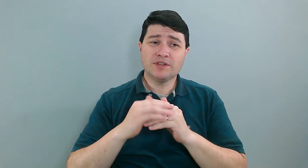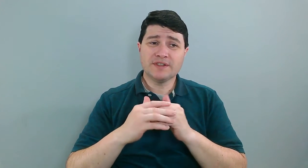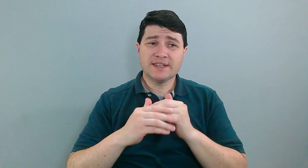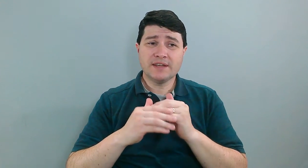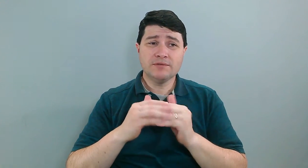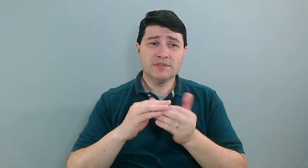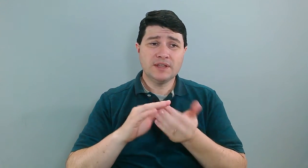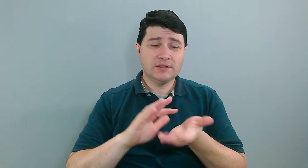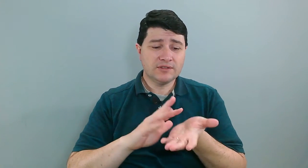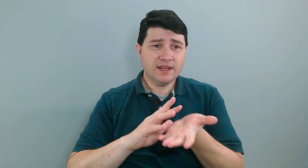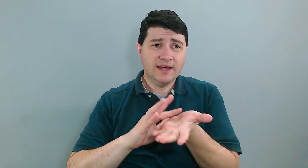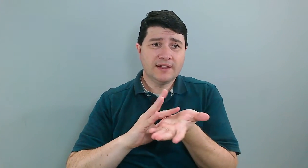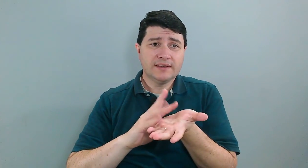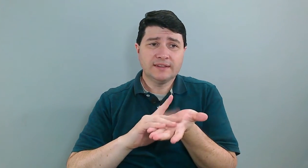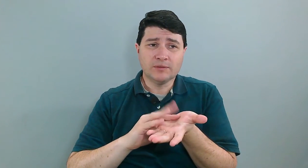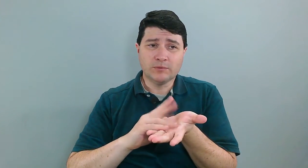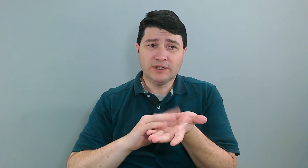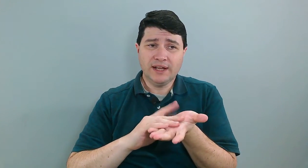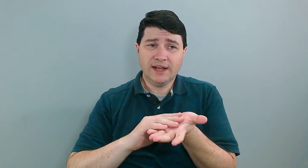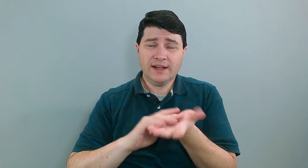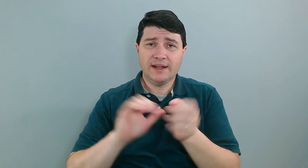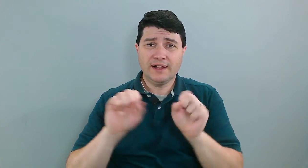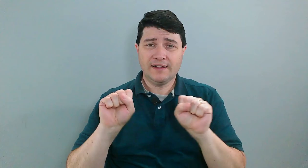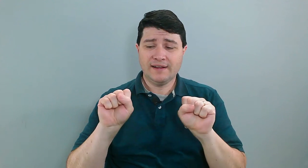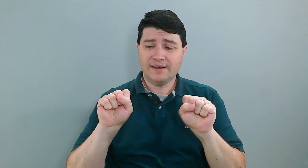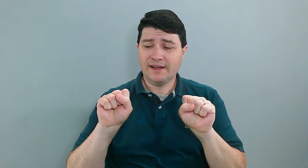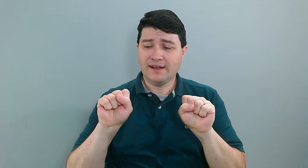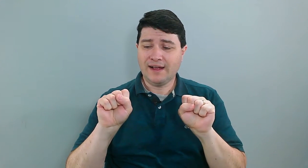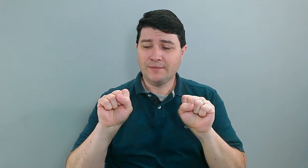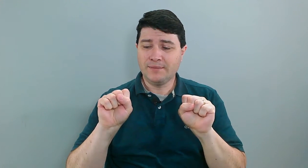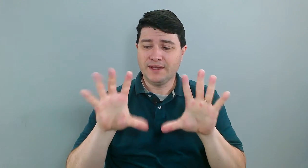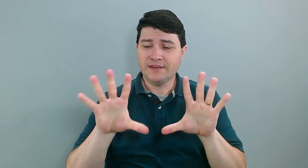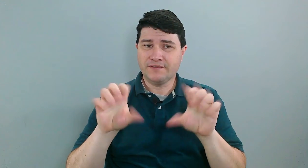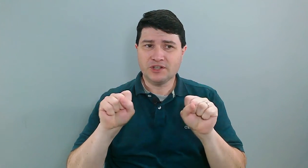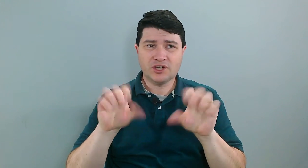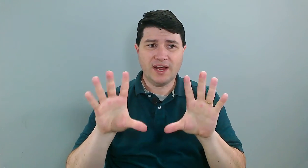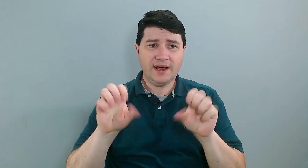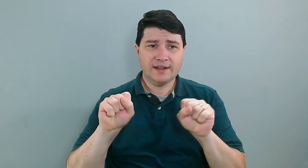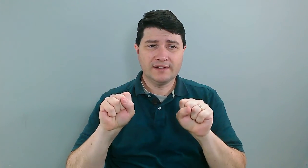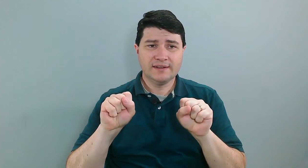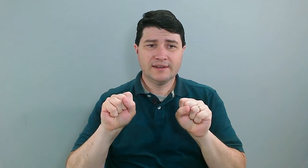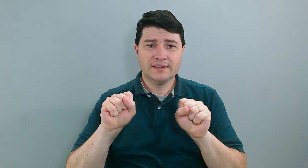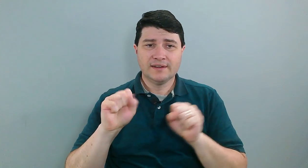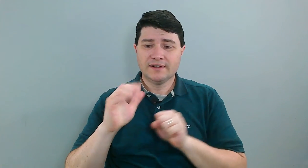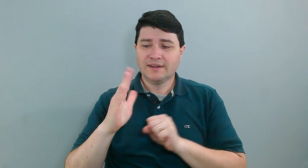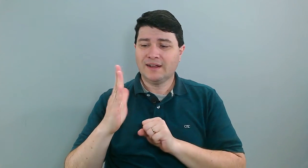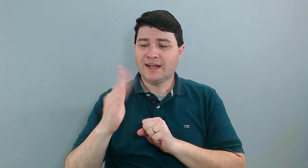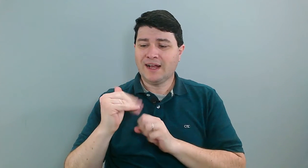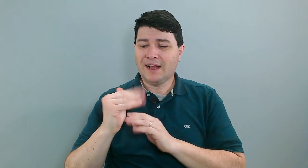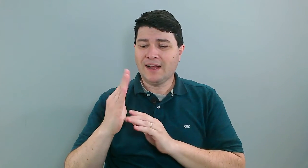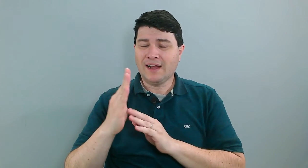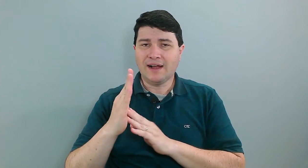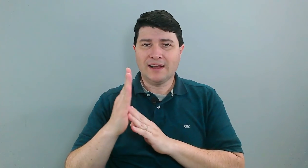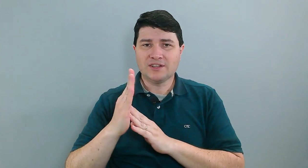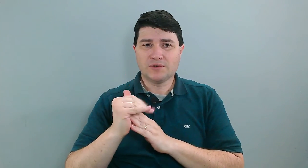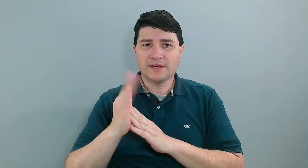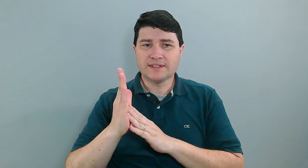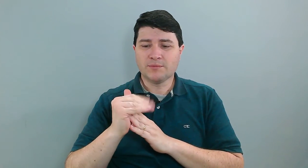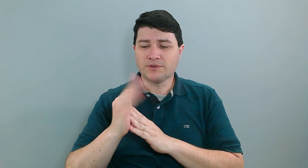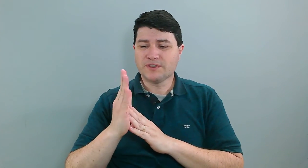fazer aqui com os dedos, né? Tamborilar, abrir e fechar, a articulação